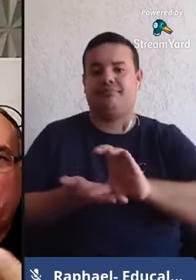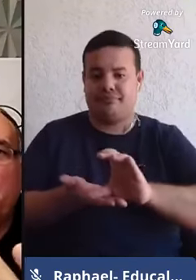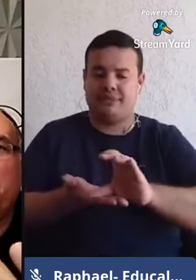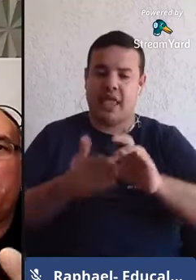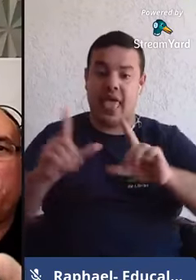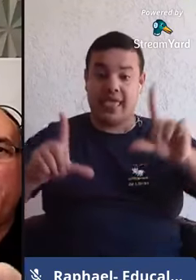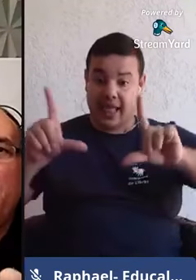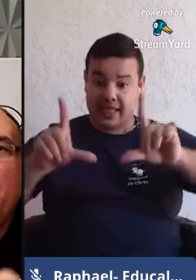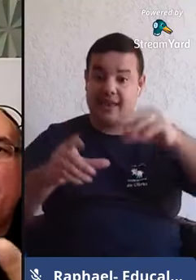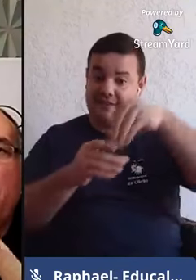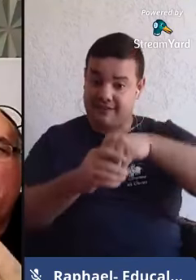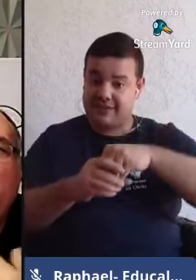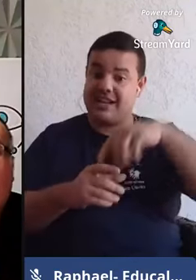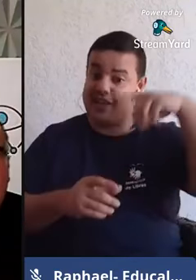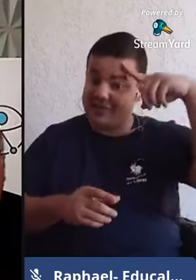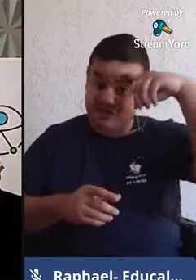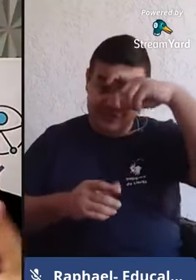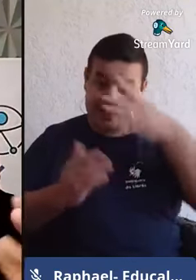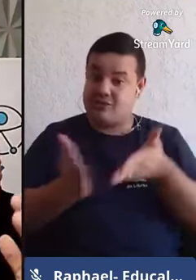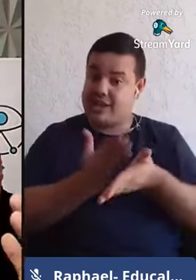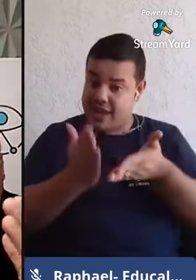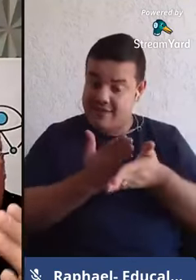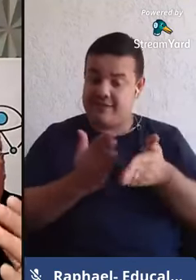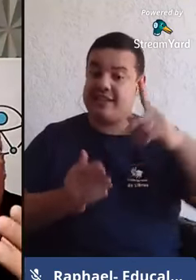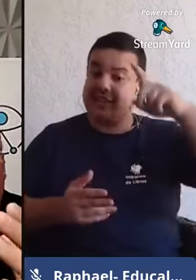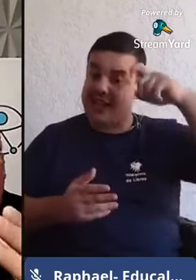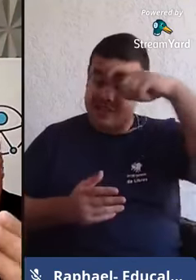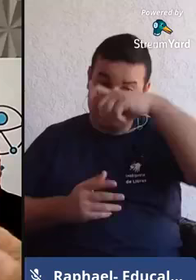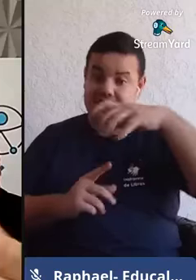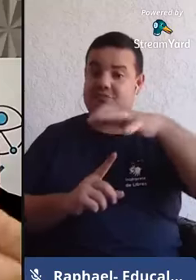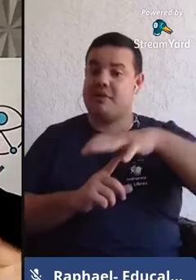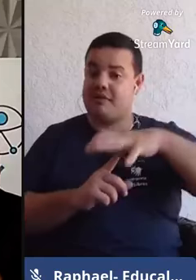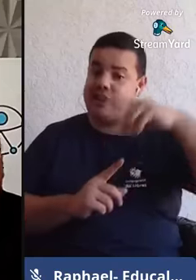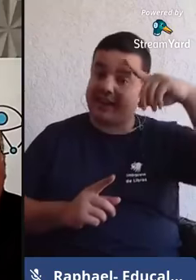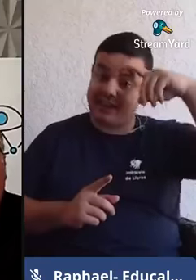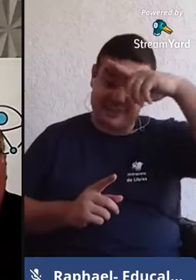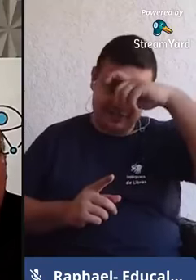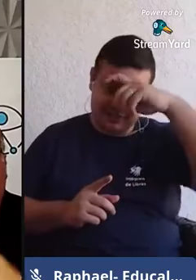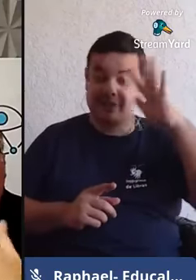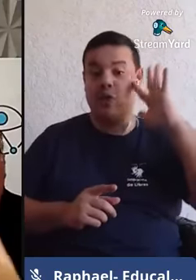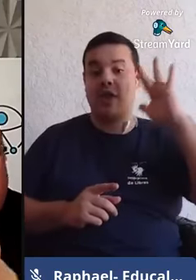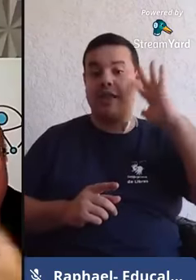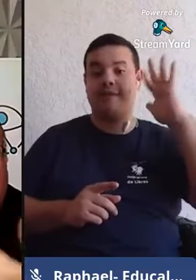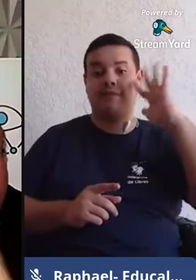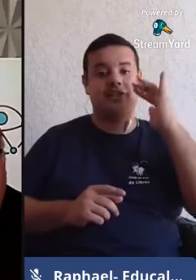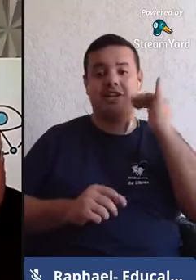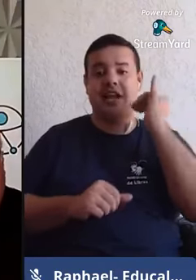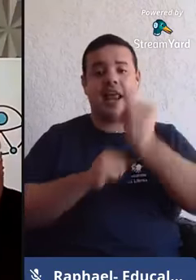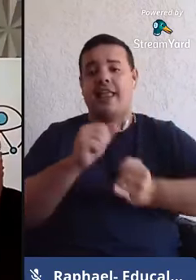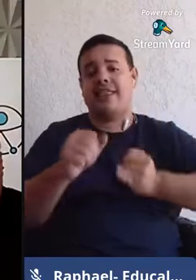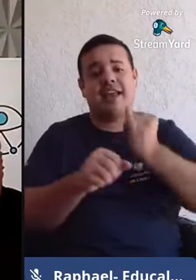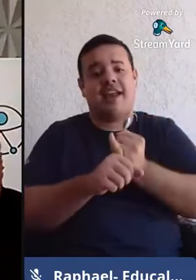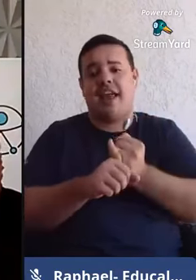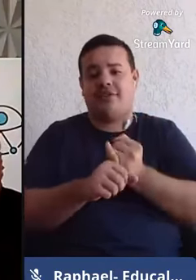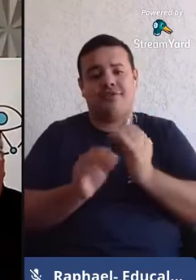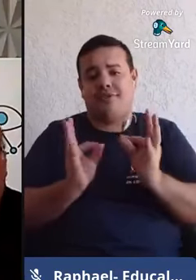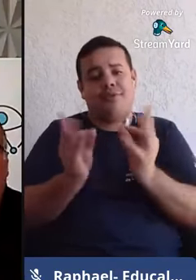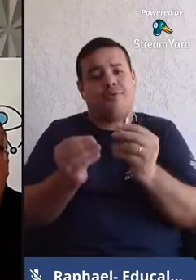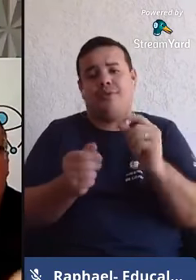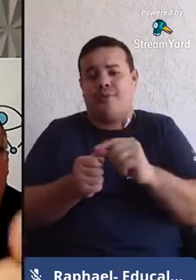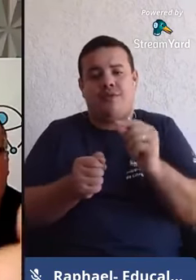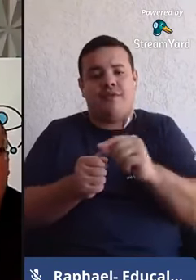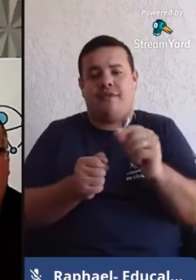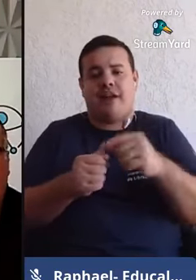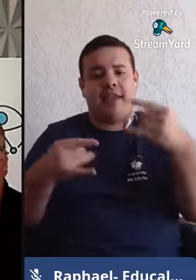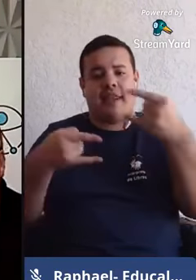revista, patrocínio para uma feira, você imagina o quanto é difícil a gente conseguir patrocínio para uma transmissão online, que hoje todo mundo faz, né? Hoje uma